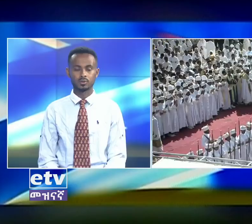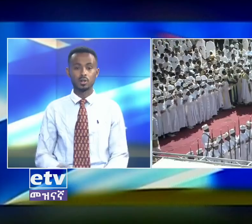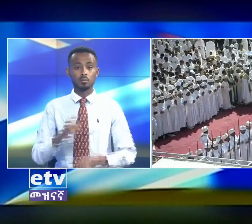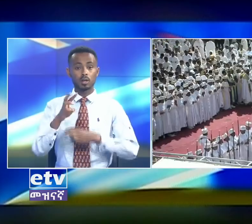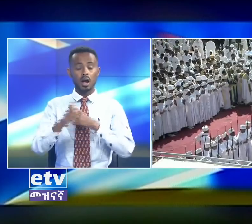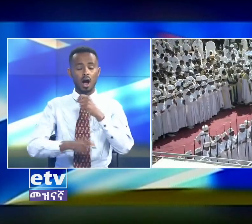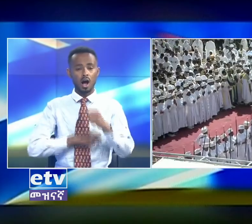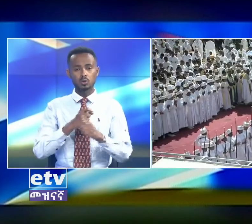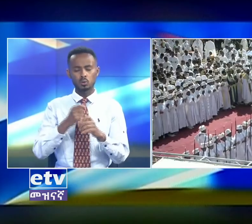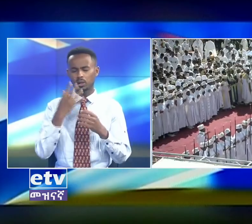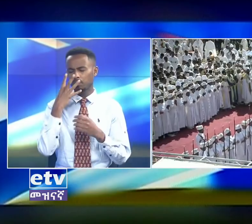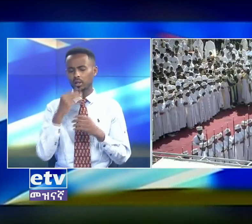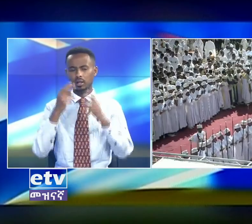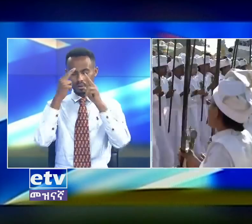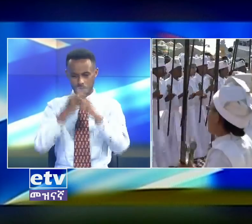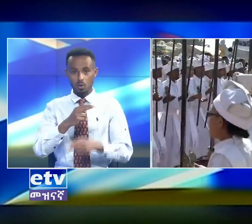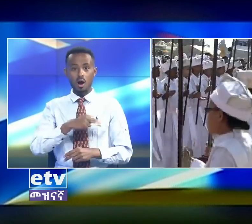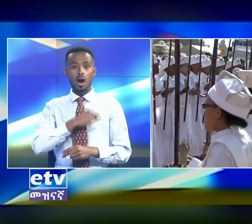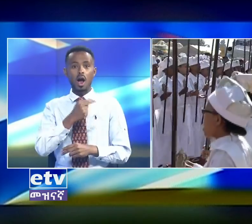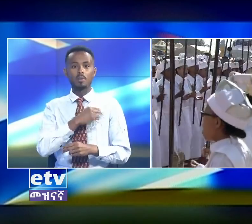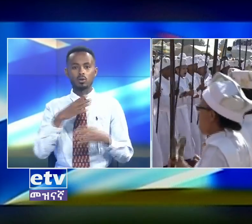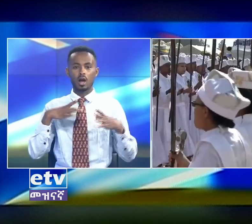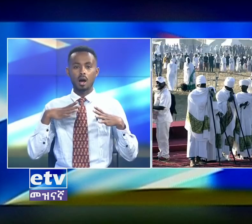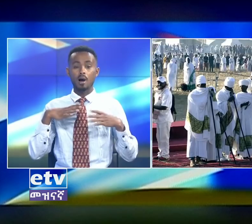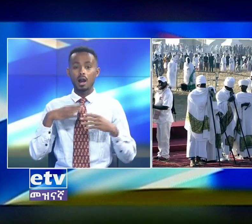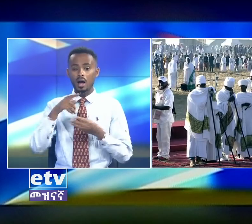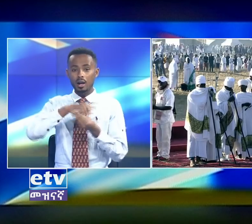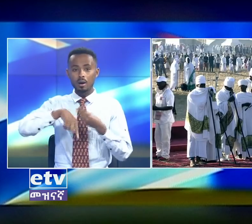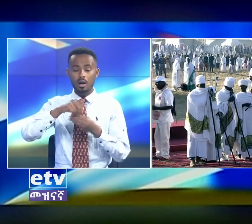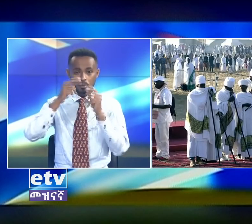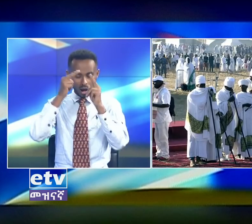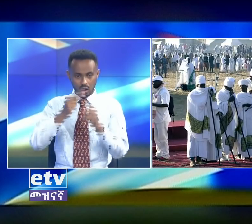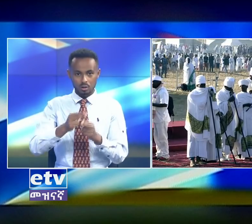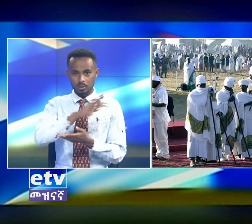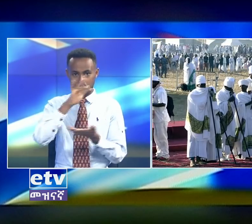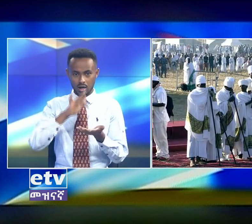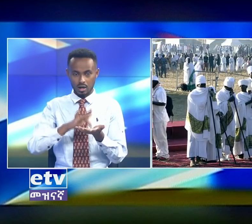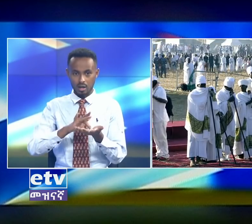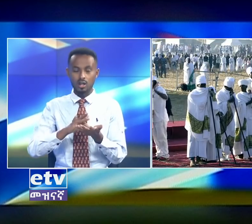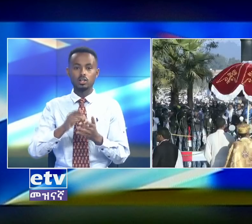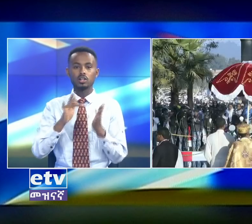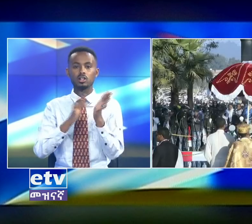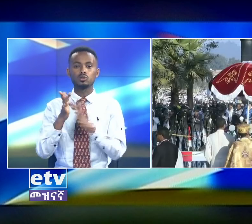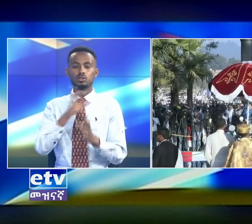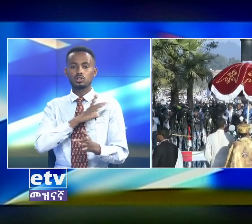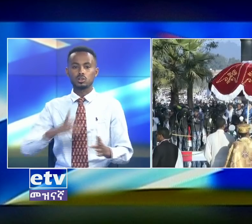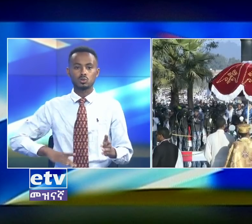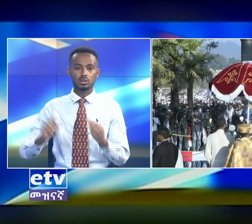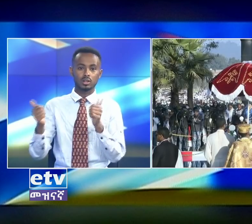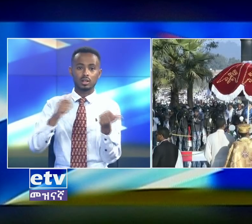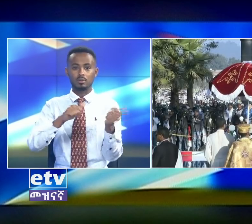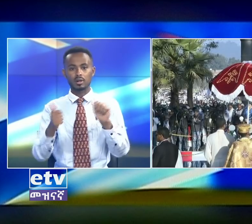በየአመቱ በድምቀት ከሚከበሩ ሃይማኖታዊና ባህላዊ የአደባባይ ክብረ በዓላት መካከል የኢየሱስ ክርስቶስ የጥምቀት